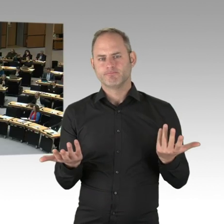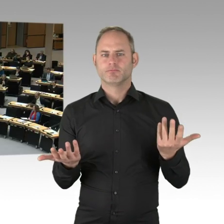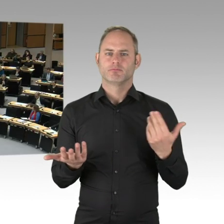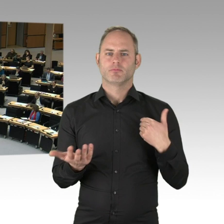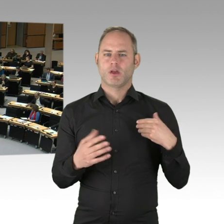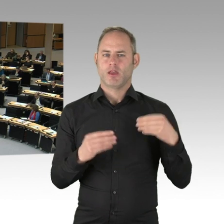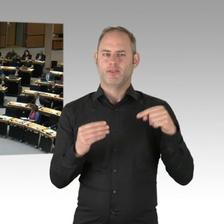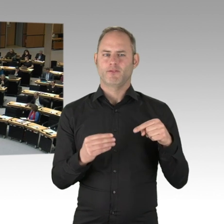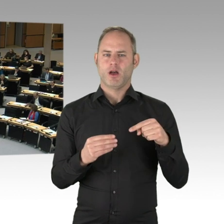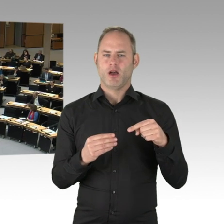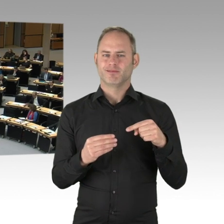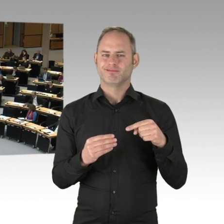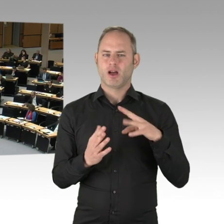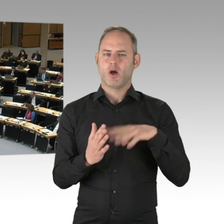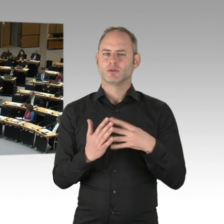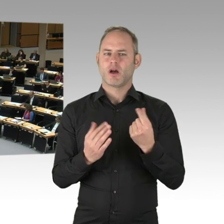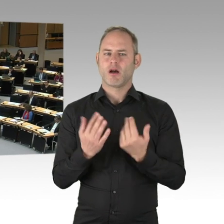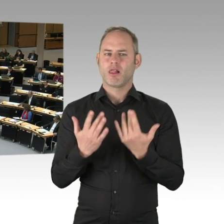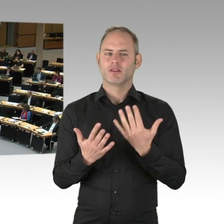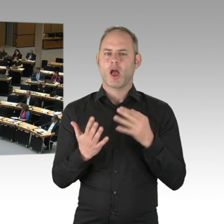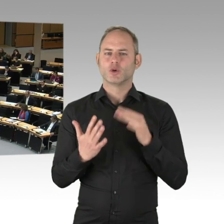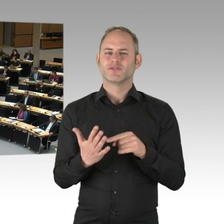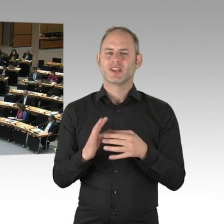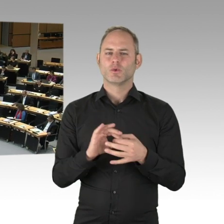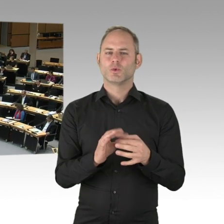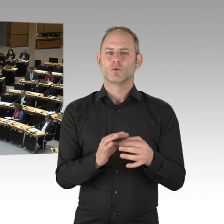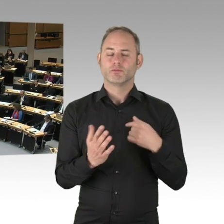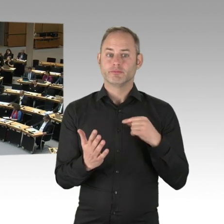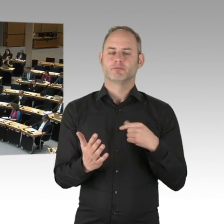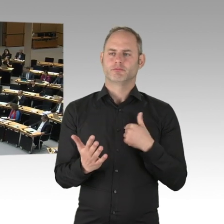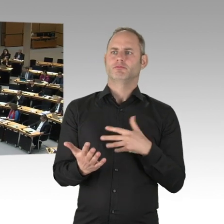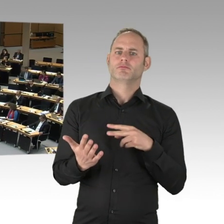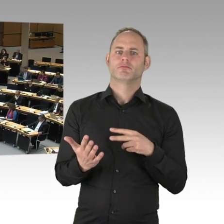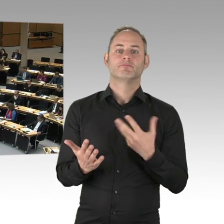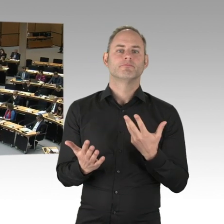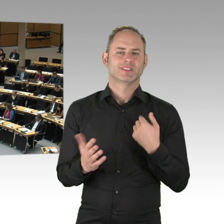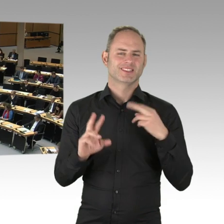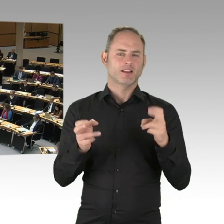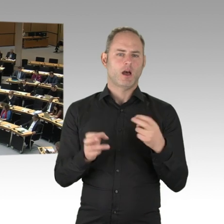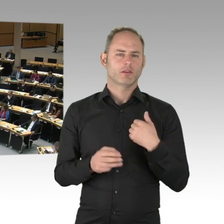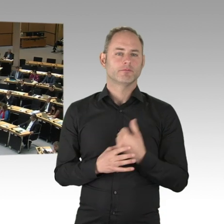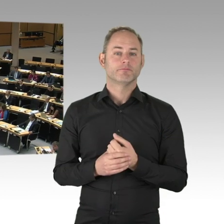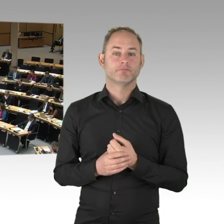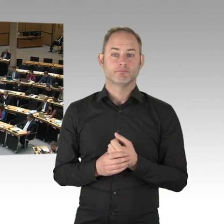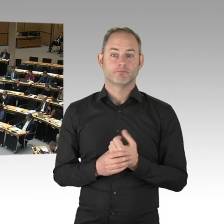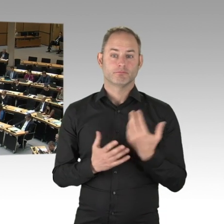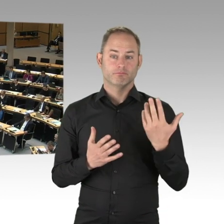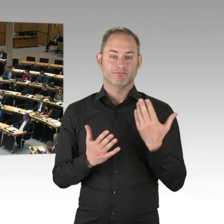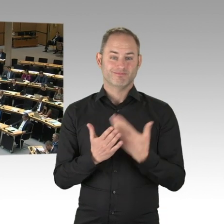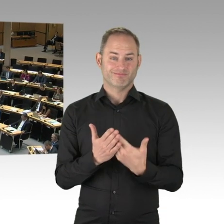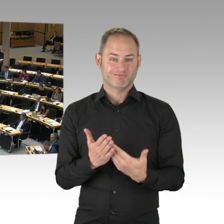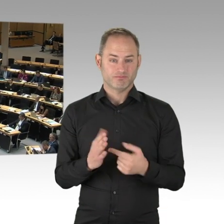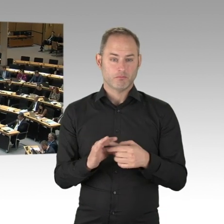Herren, von der Koalition ist nicht das, was unser Entschließungsantrag erreichen wollte. Der Kampf gegen Antisemitismus und